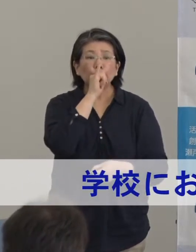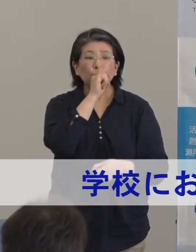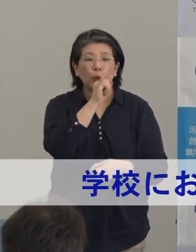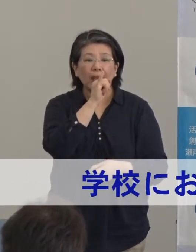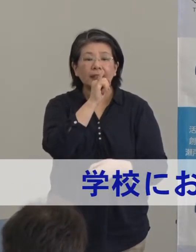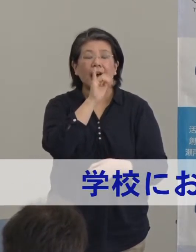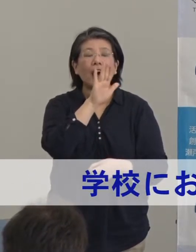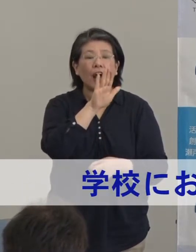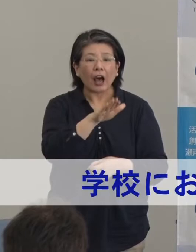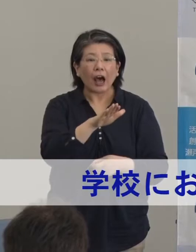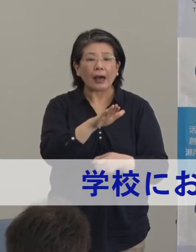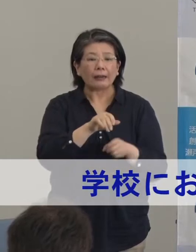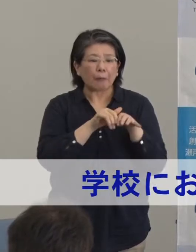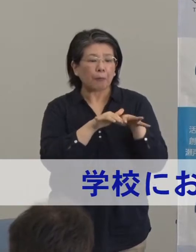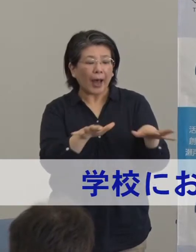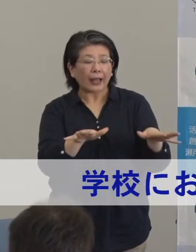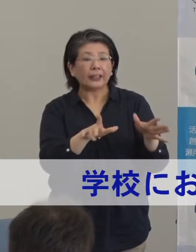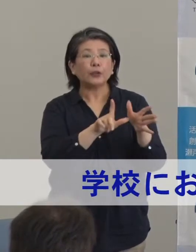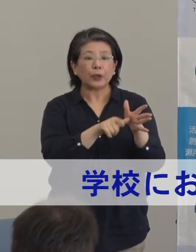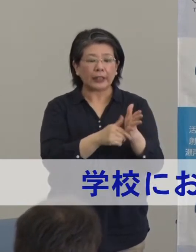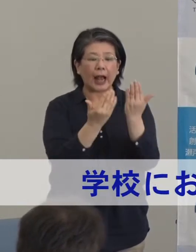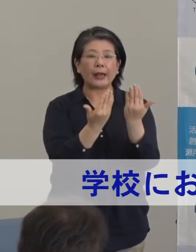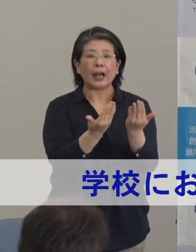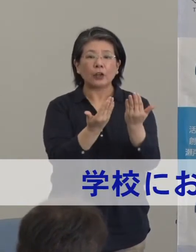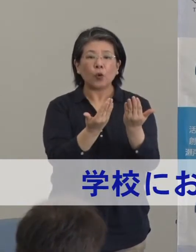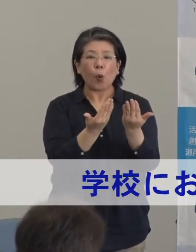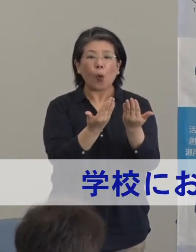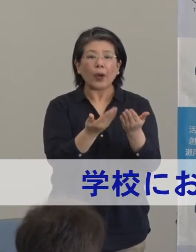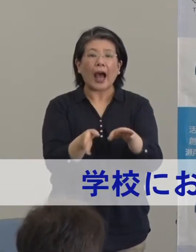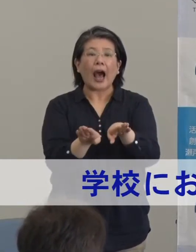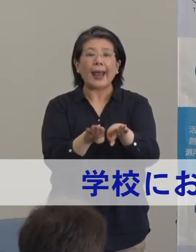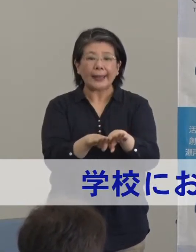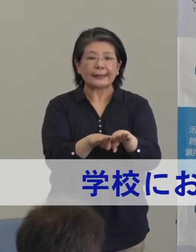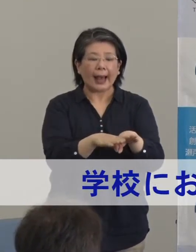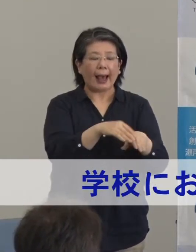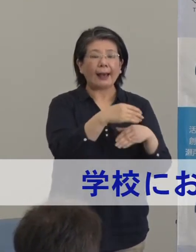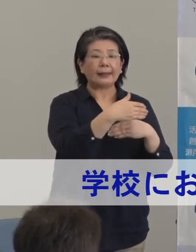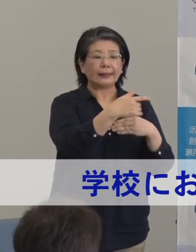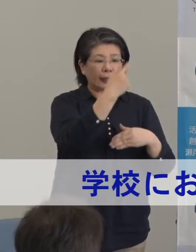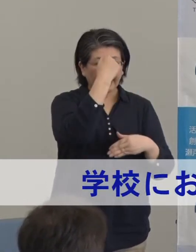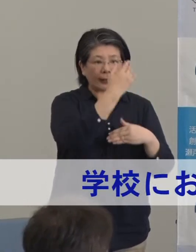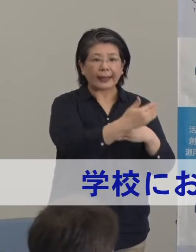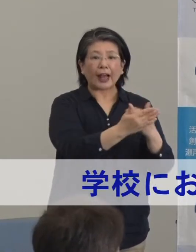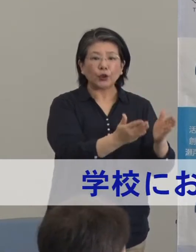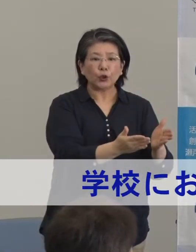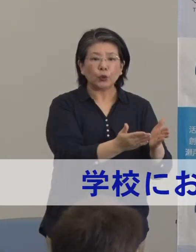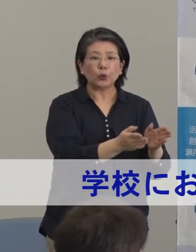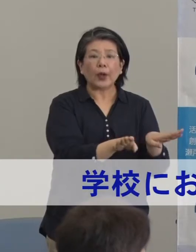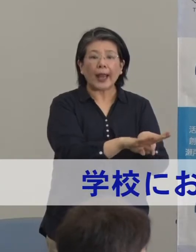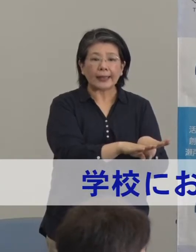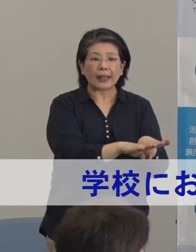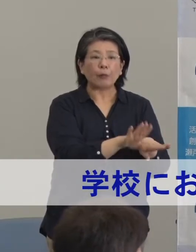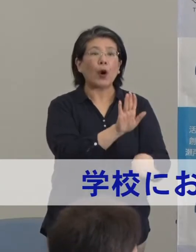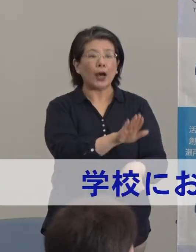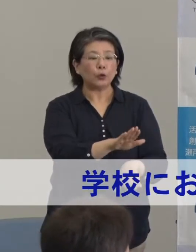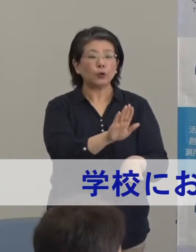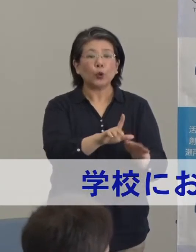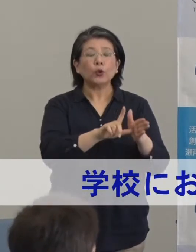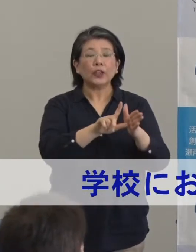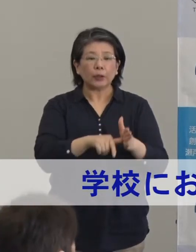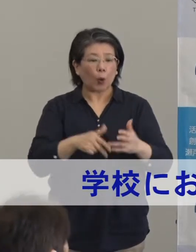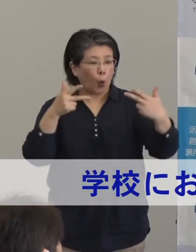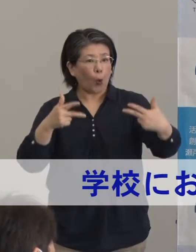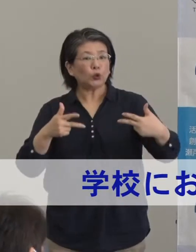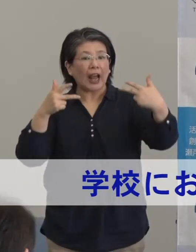校閉鎖とか学級閉鎖とかいうのがあるわけでございます。そういう時にもオンライン授業というのは使える、あるいはまあ